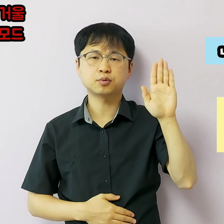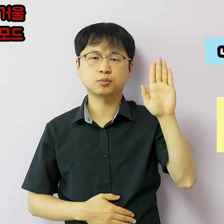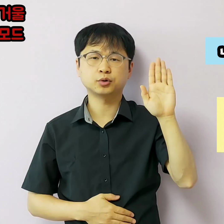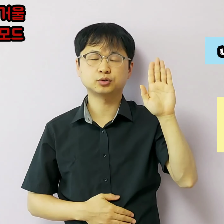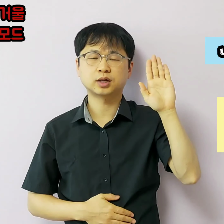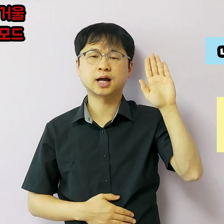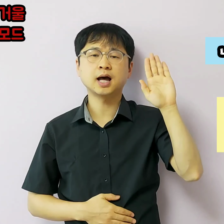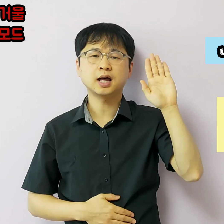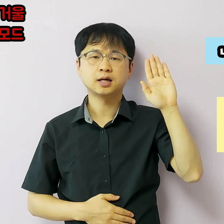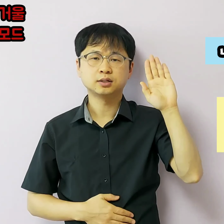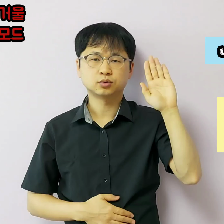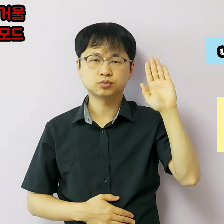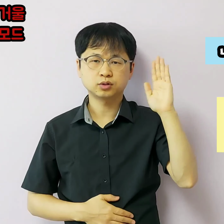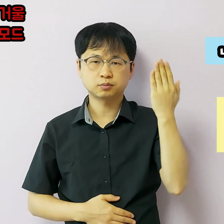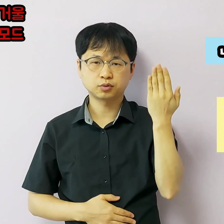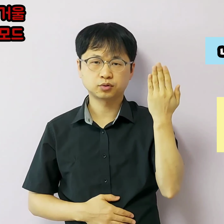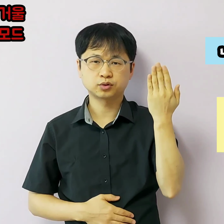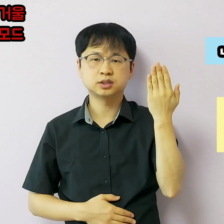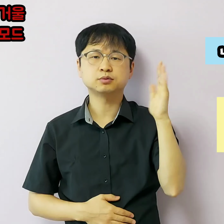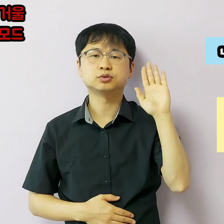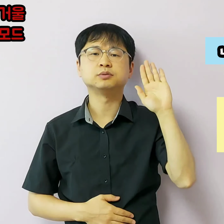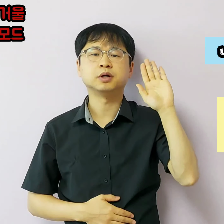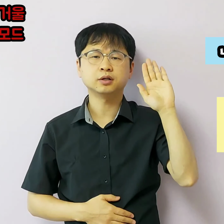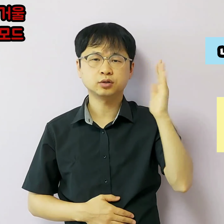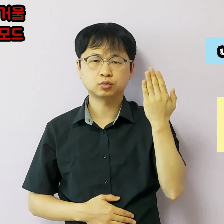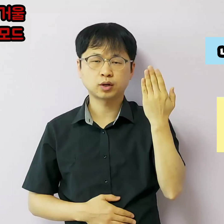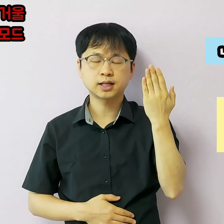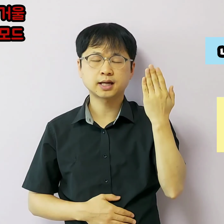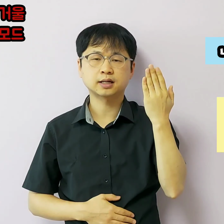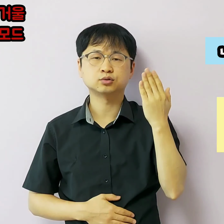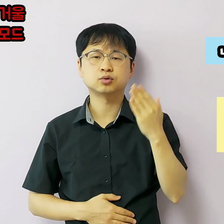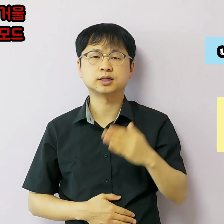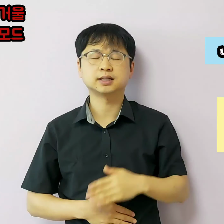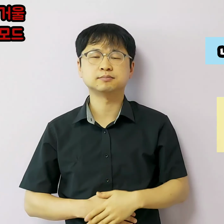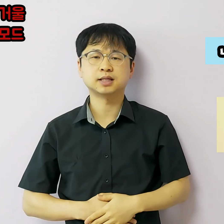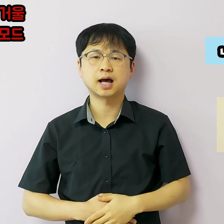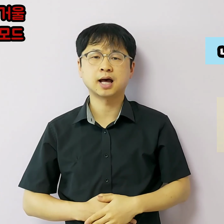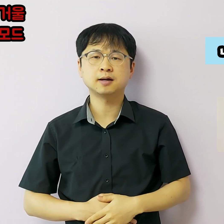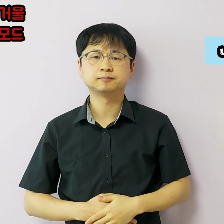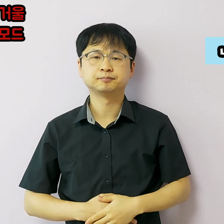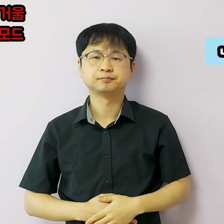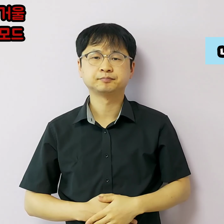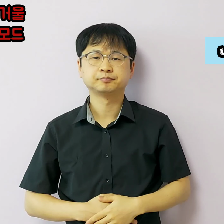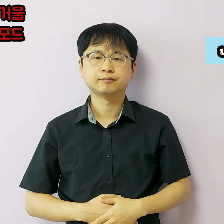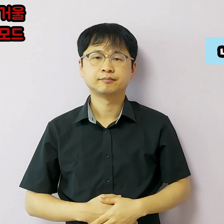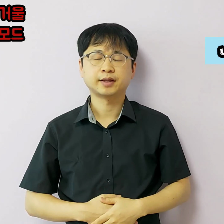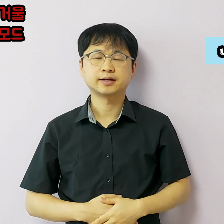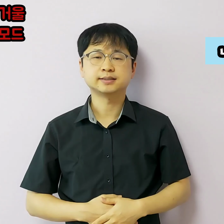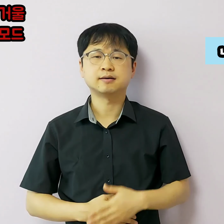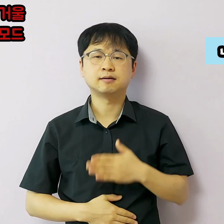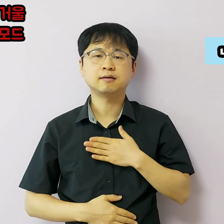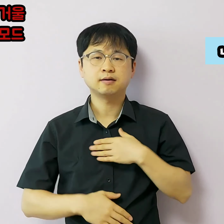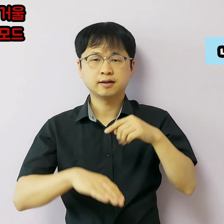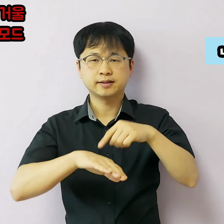앞으로 보여주다가 손등이 보이도록 뒤집어 주시면 되다라는 수어가 되겠습니다. 네, 그래서